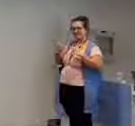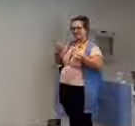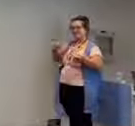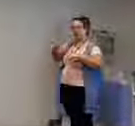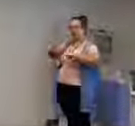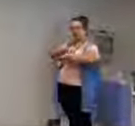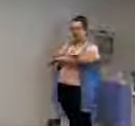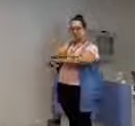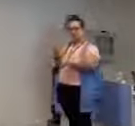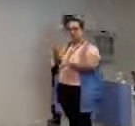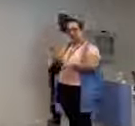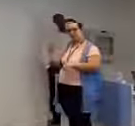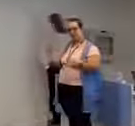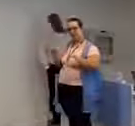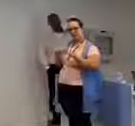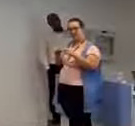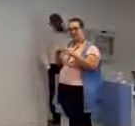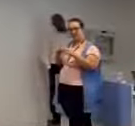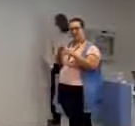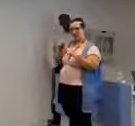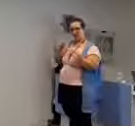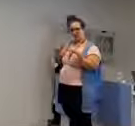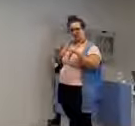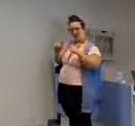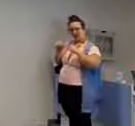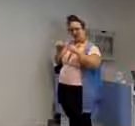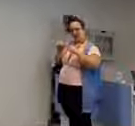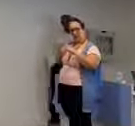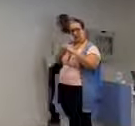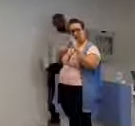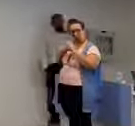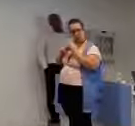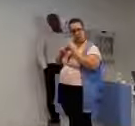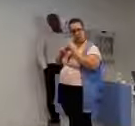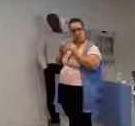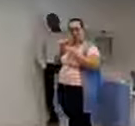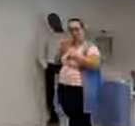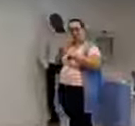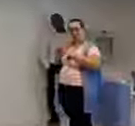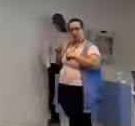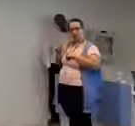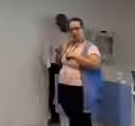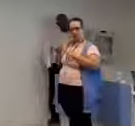reusinar tudo, depois vou montar de novo, vou bater a peça e ver que agora imperou para o outro lado.